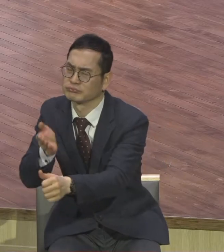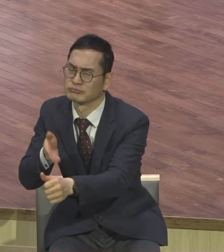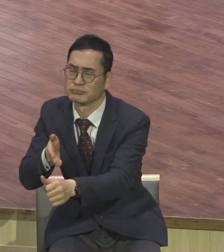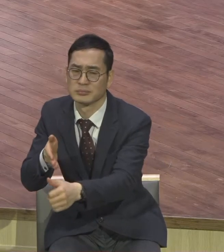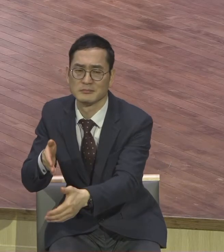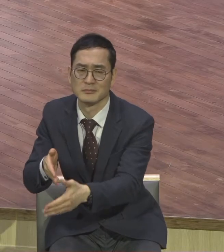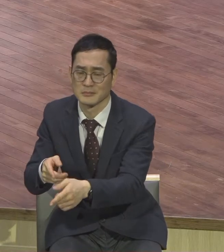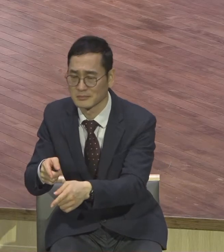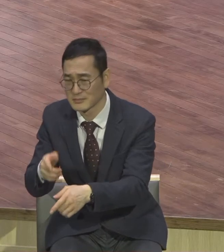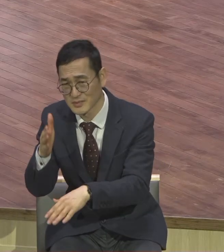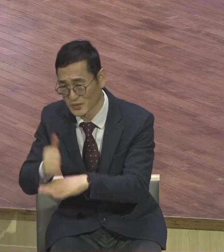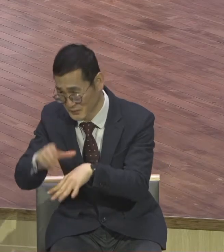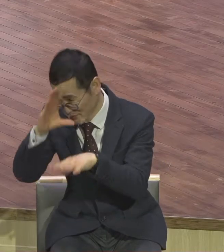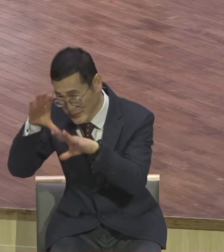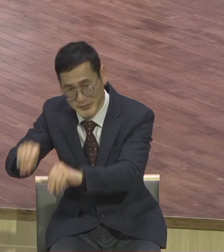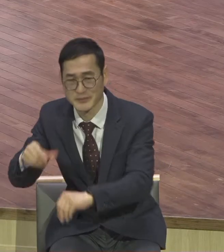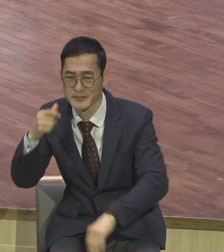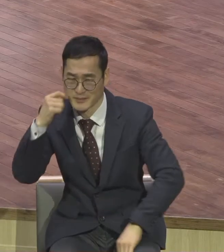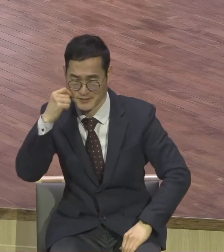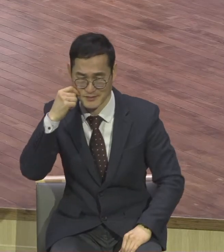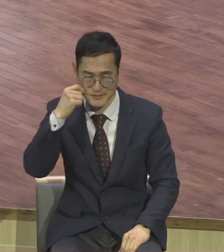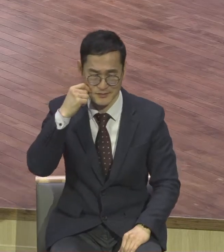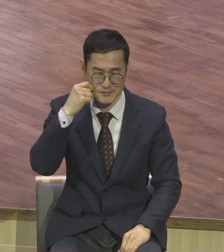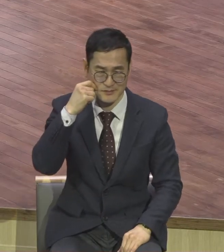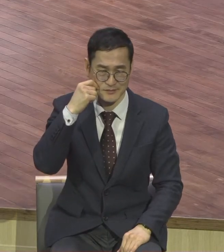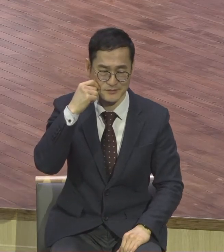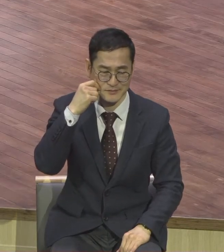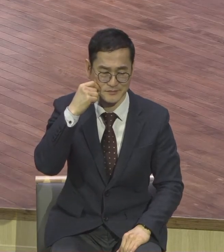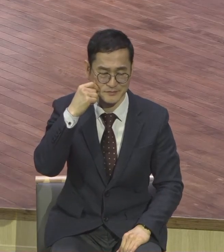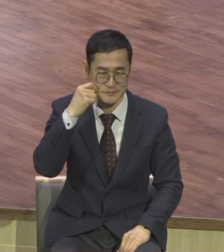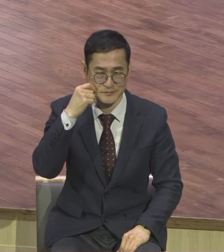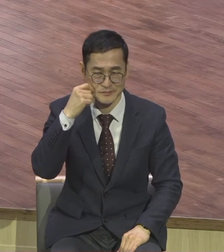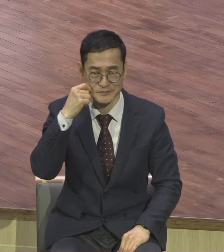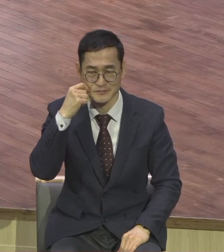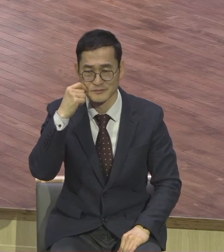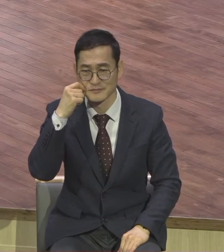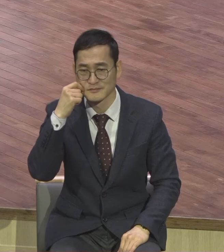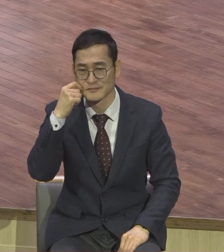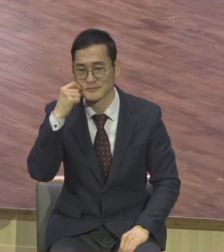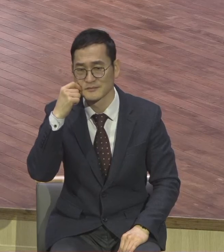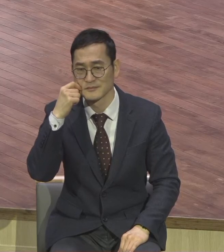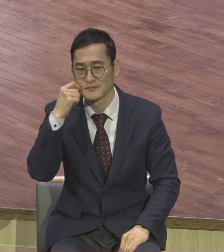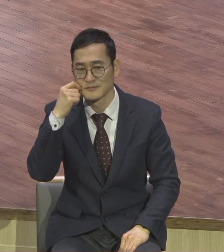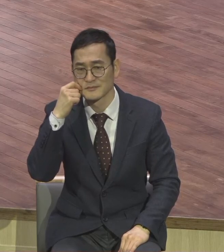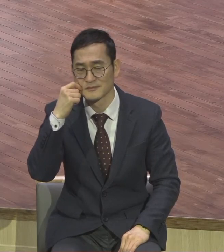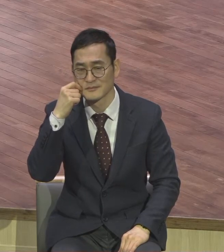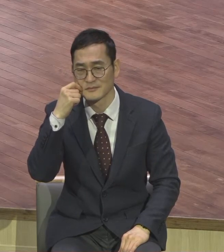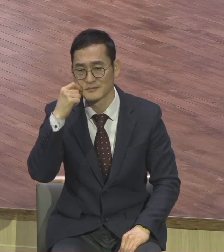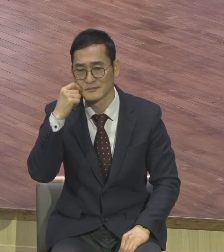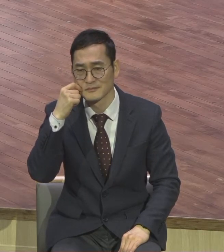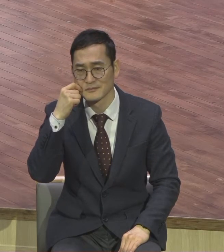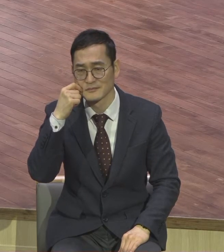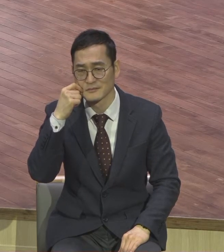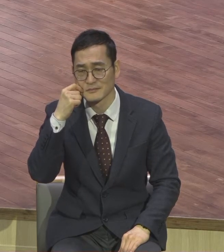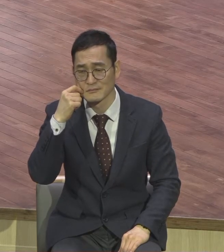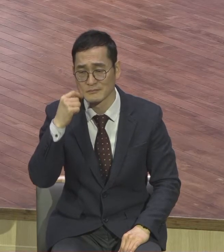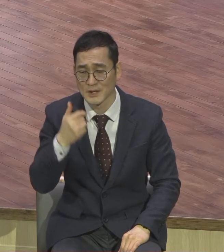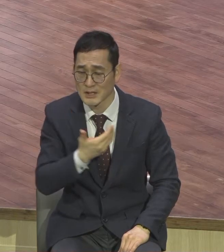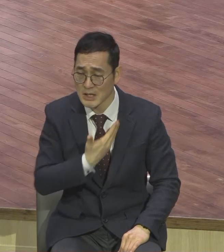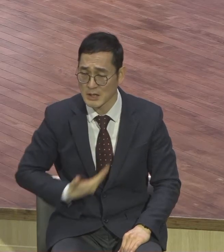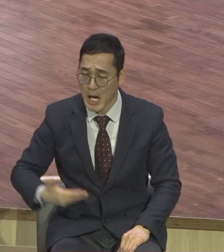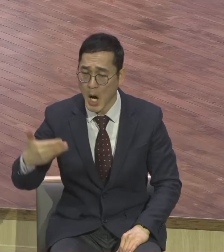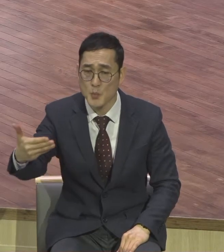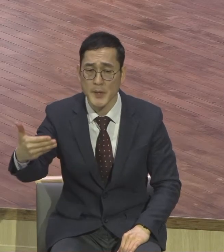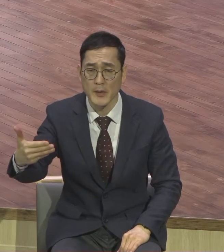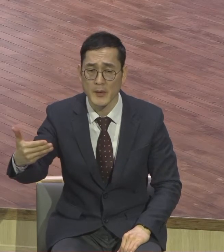예수님의 소식을 듣고 이 사람이 아들을 데리고 왔는데 예수님 안 계시고 제자들만 있다면 아홉